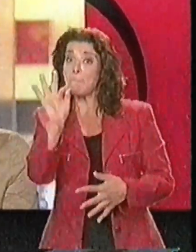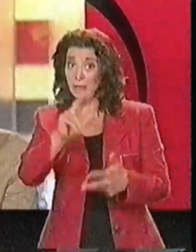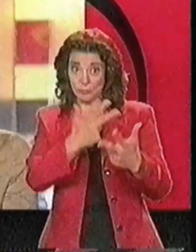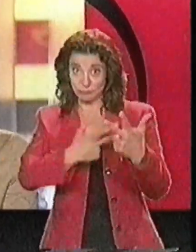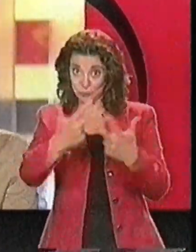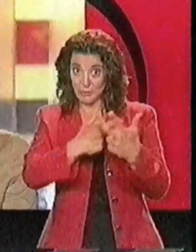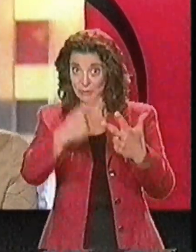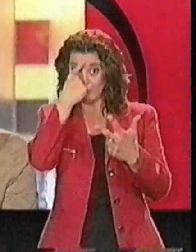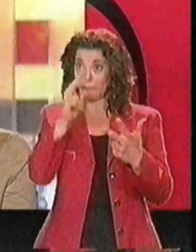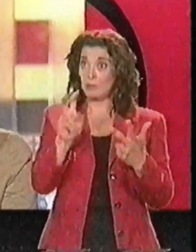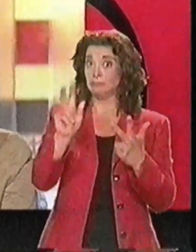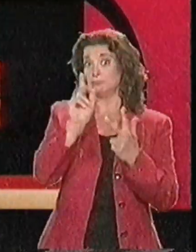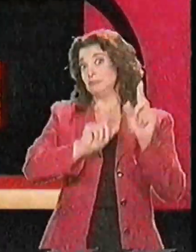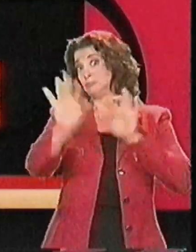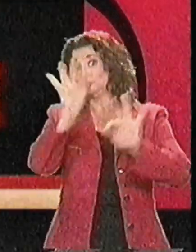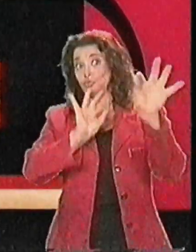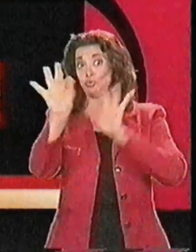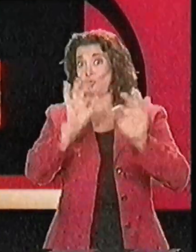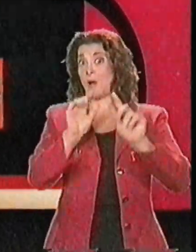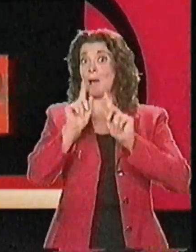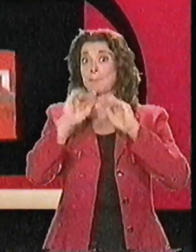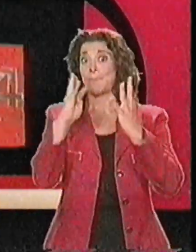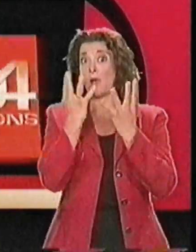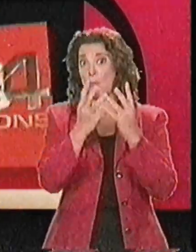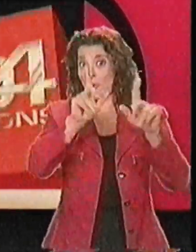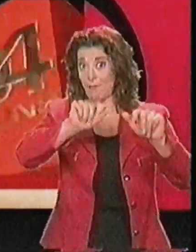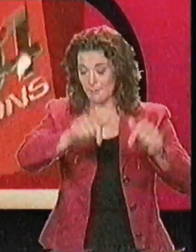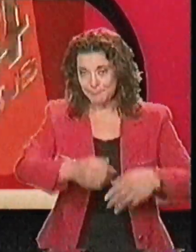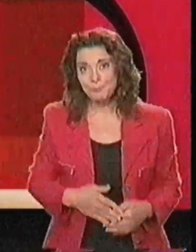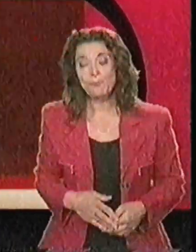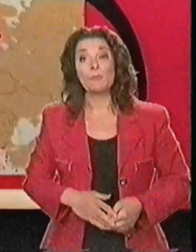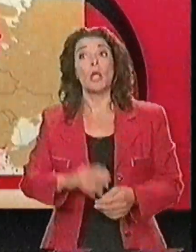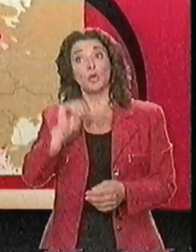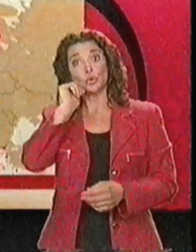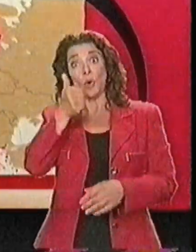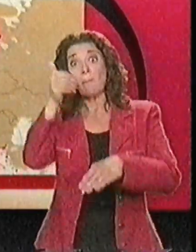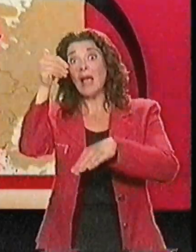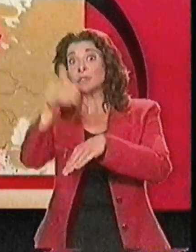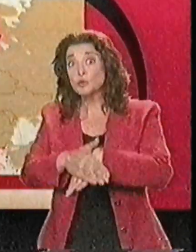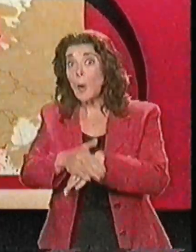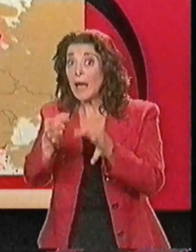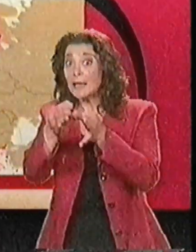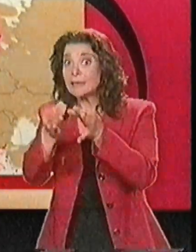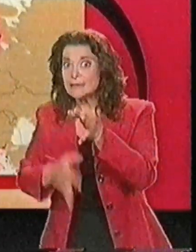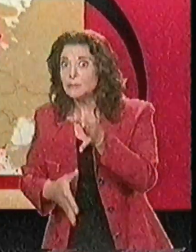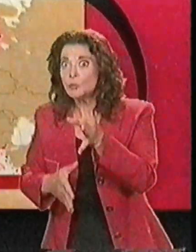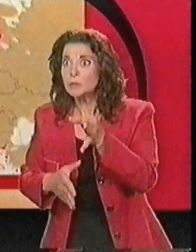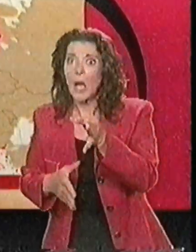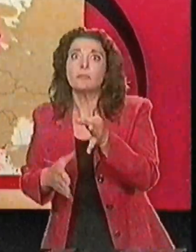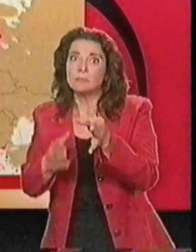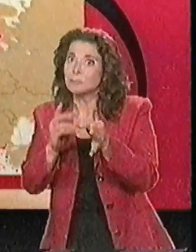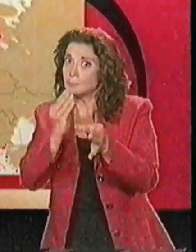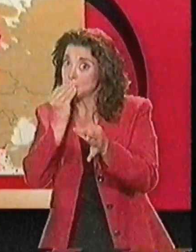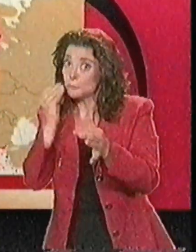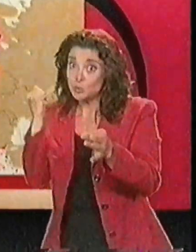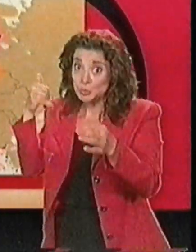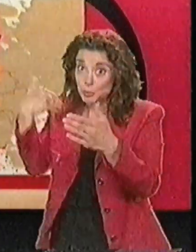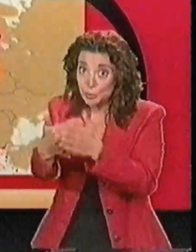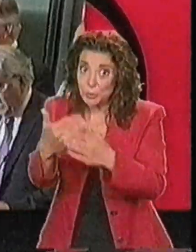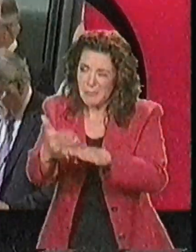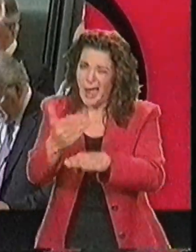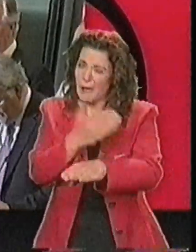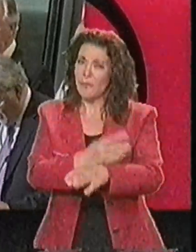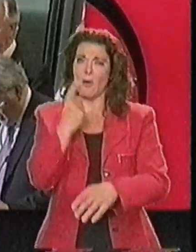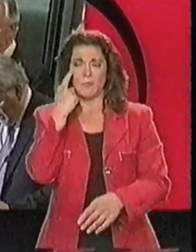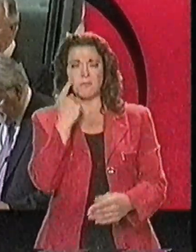députés européens. Même si les résultats ne seront pas divulgués avant demain soir, certaines tendances se dessinent. Georges Moucheron.